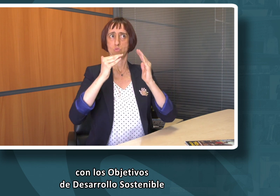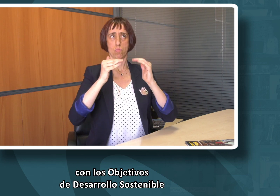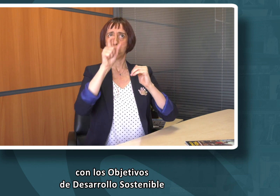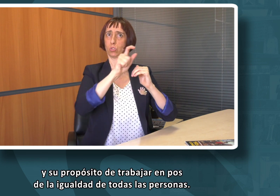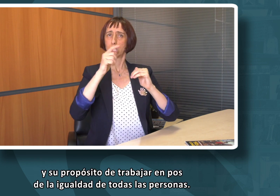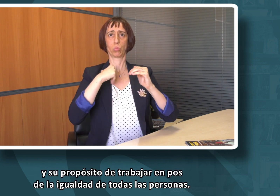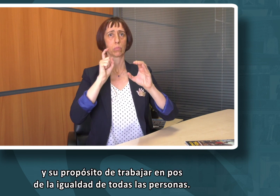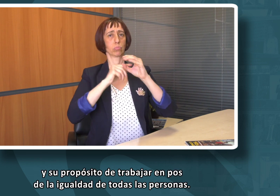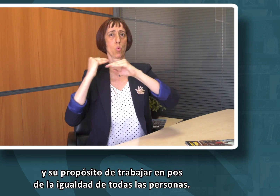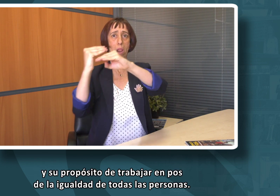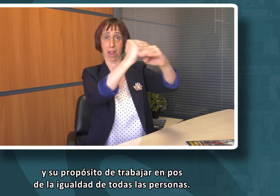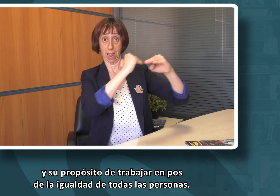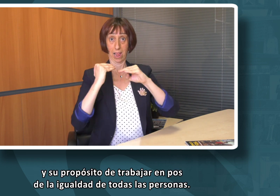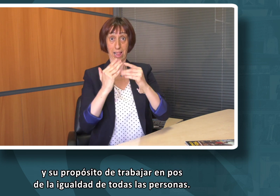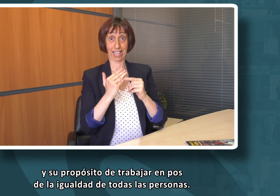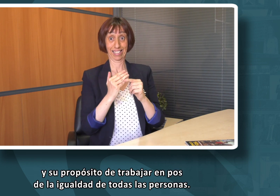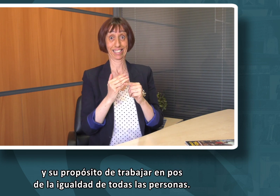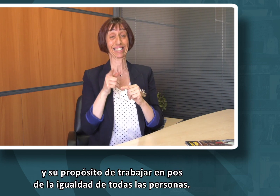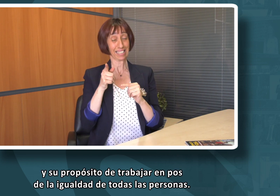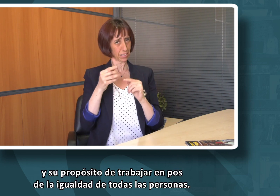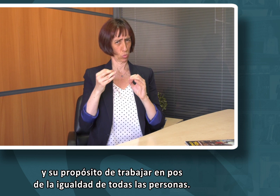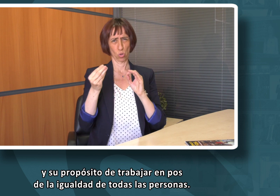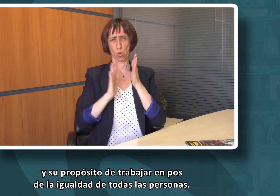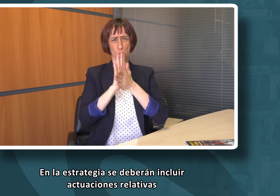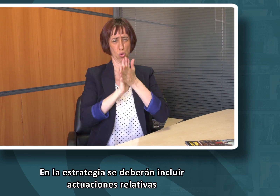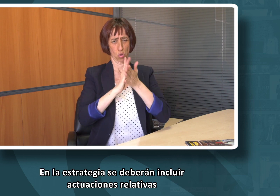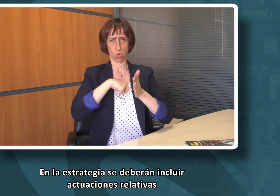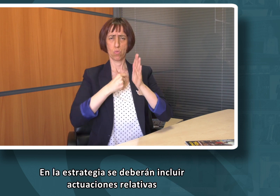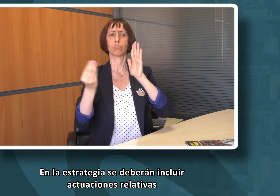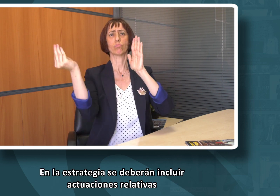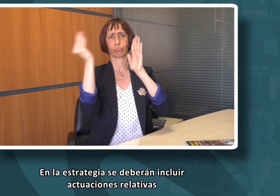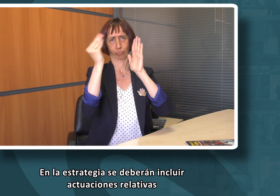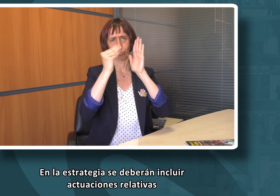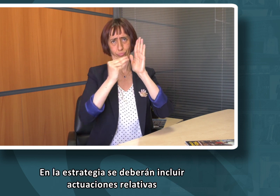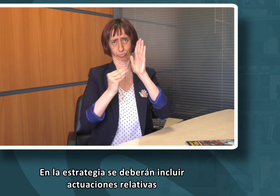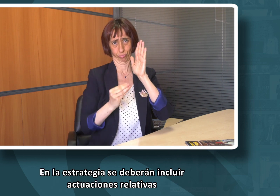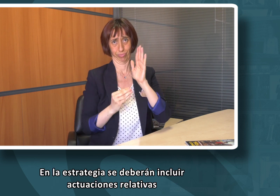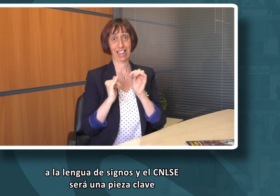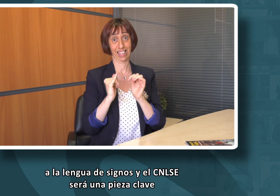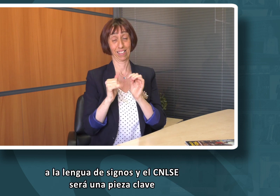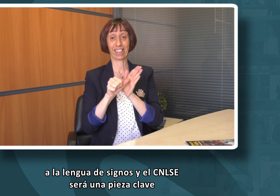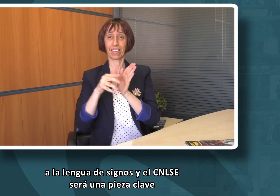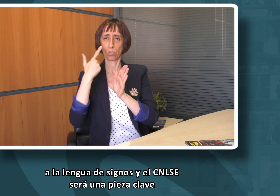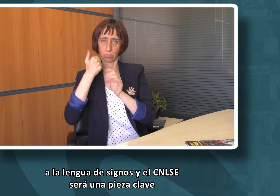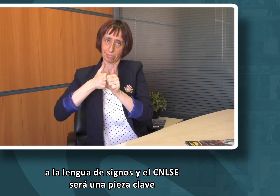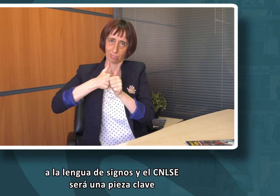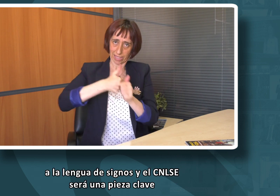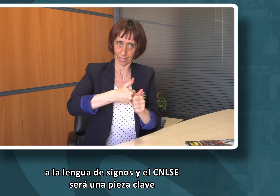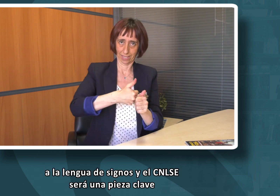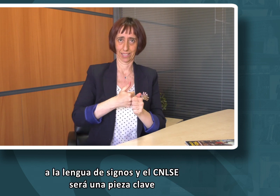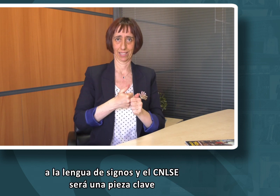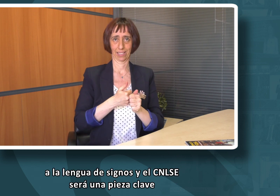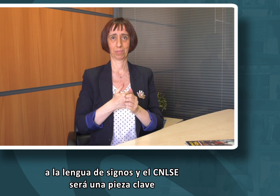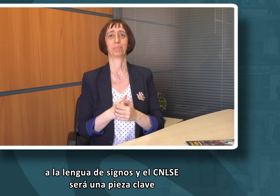Desarrollo Sostenible y su propósito de trabajar en pos de la igualdad de todas las personas. En la estrategia se deberán incluir